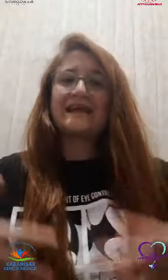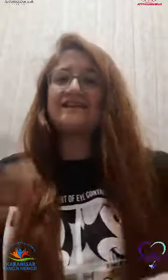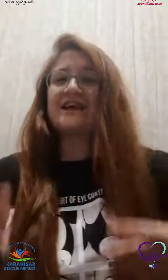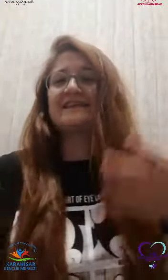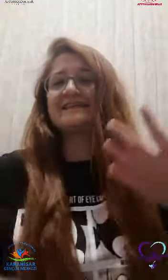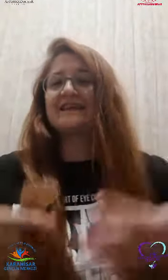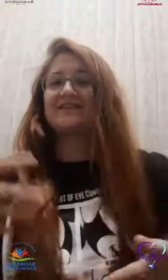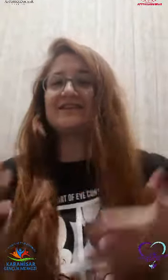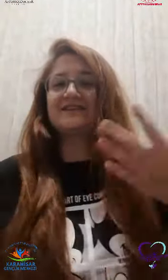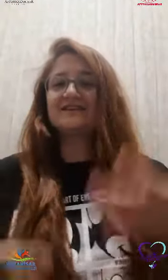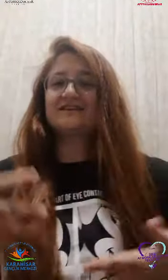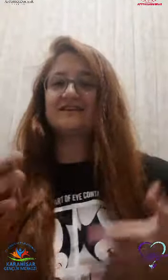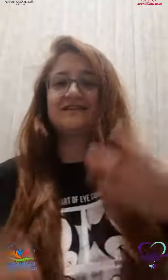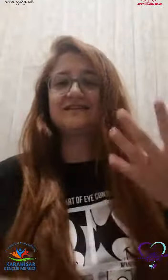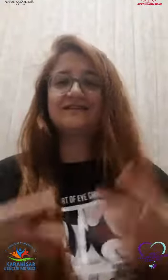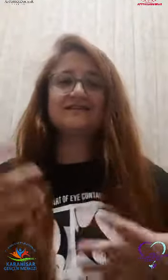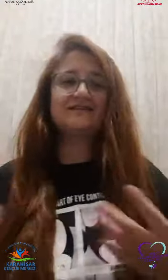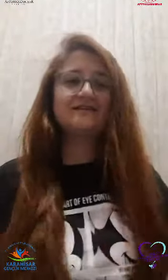neşe, sevinç,